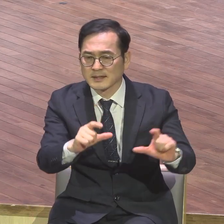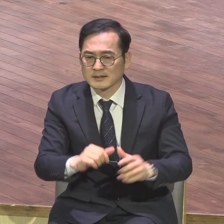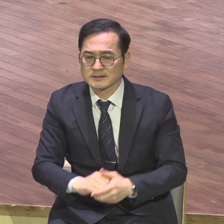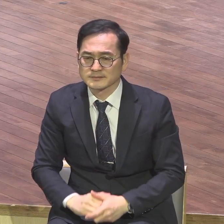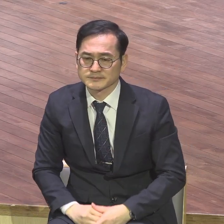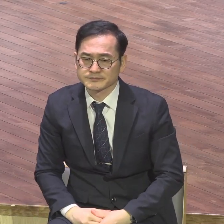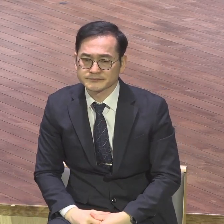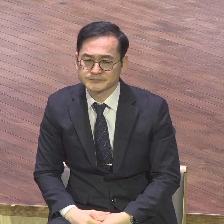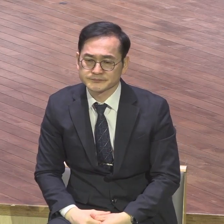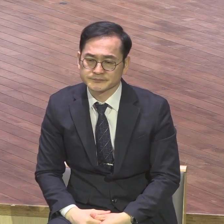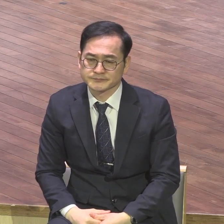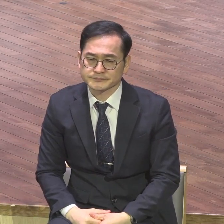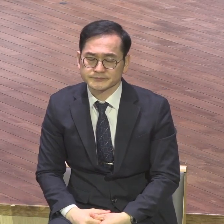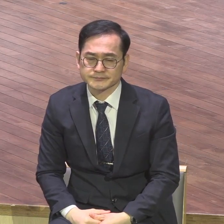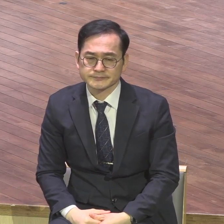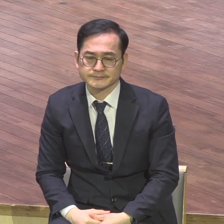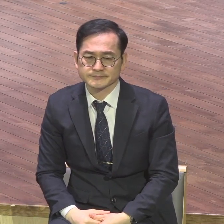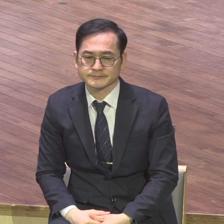한 거예요.